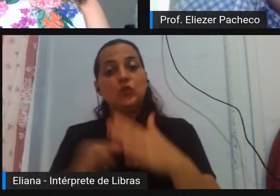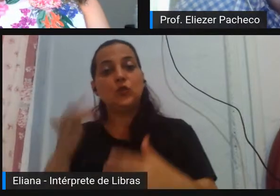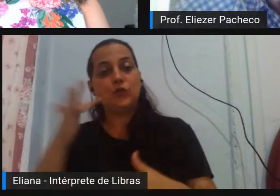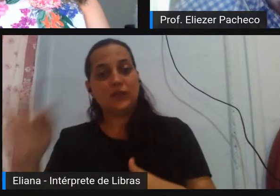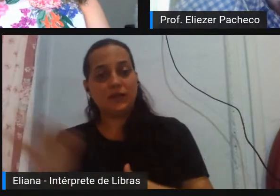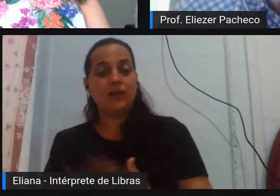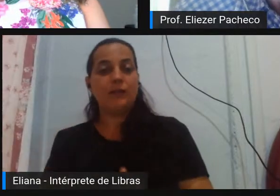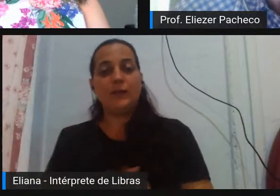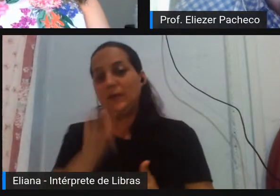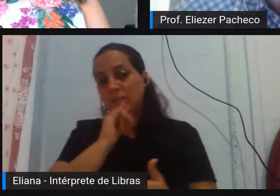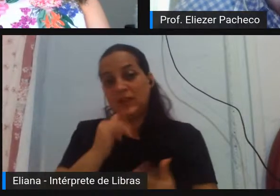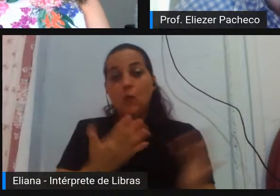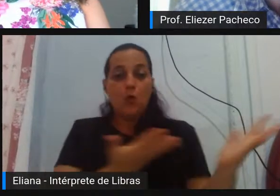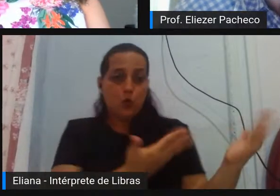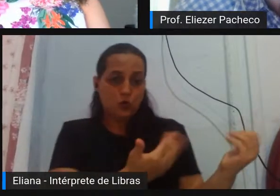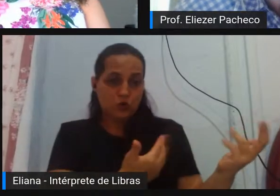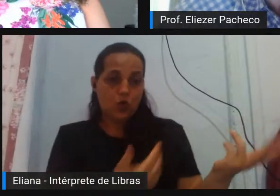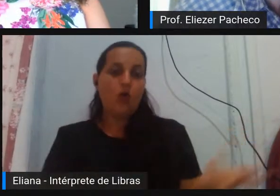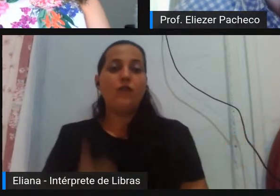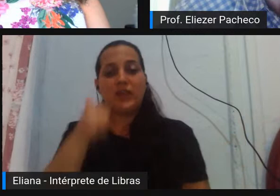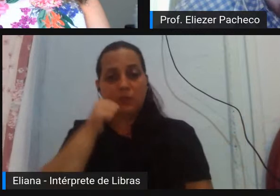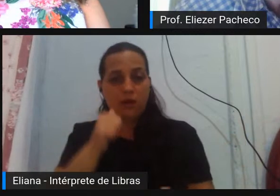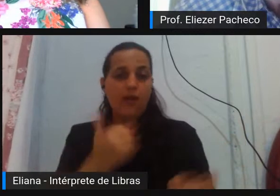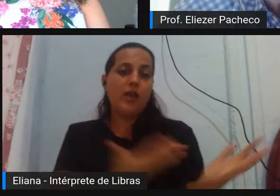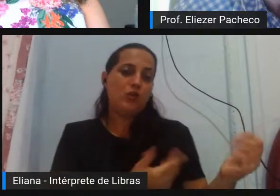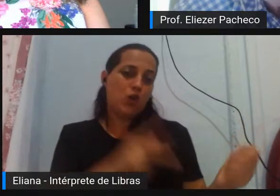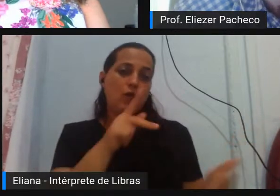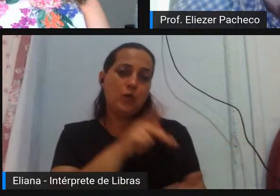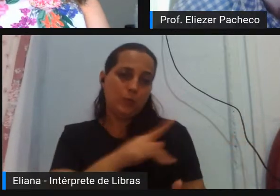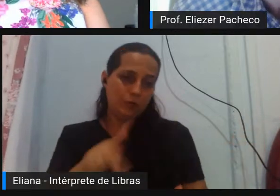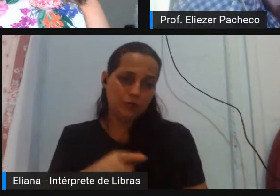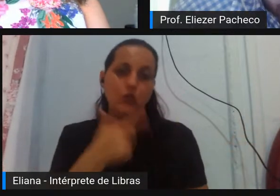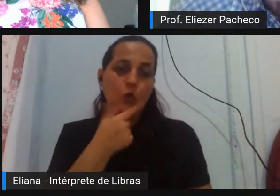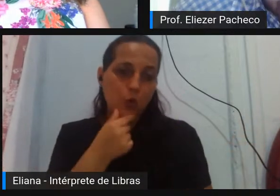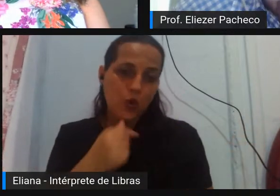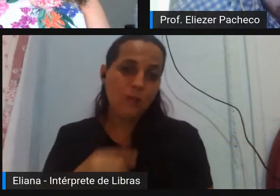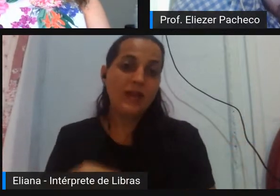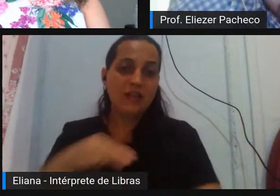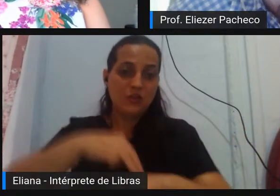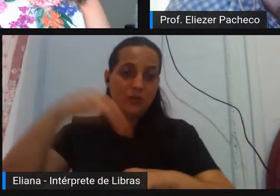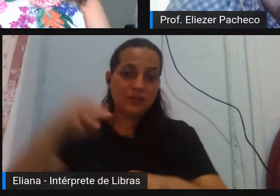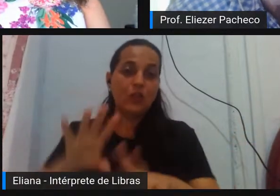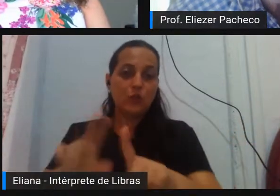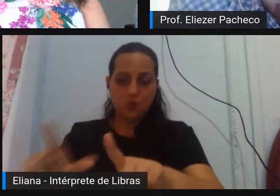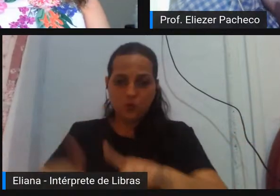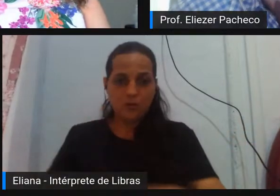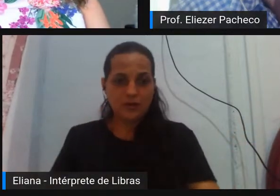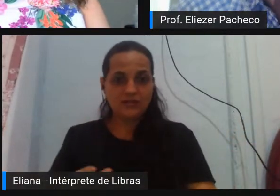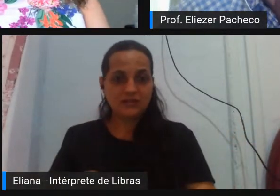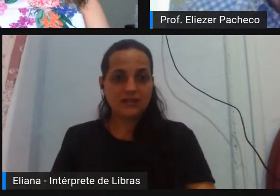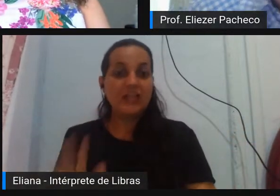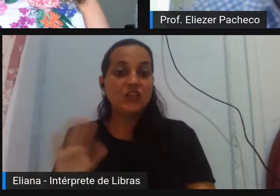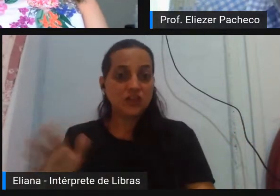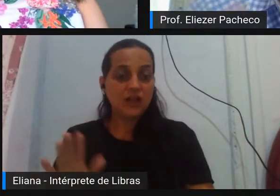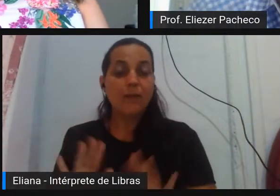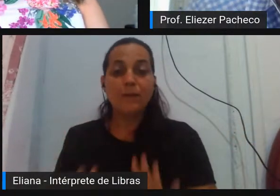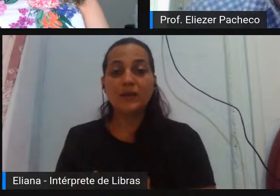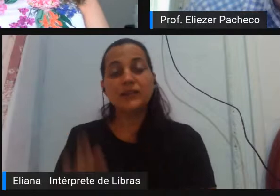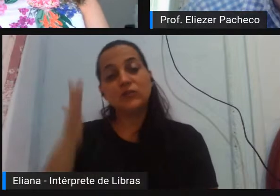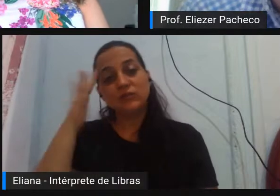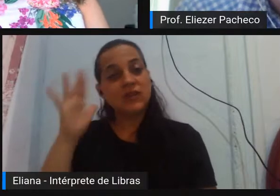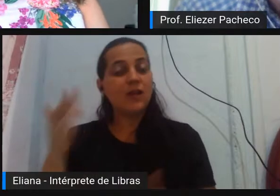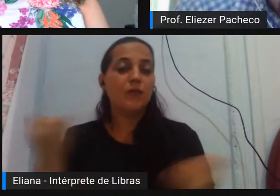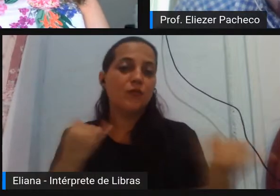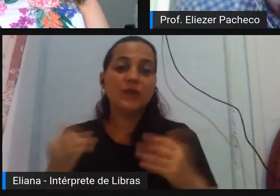a jovem professor e professoras que chegam dos mestrados e doutorados, eles não têm como saber, não se estuda. Aliás, a